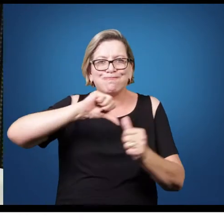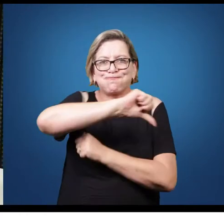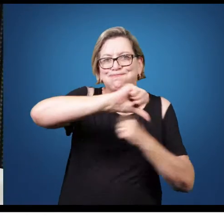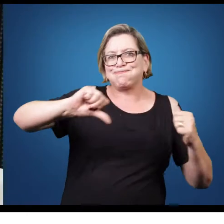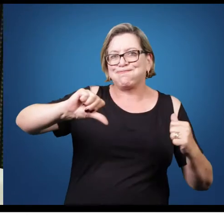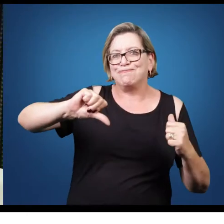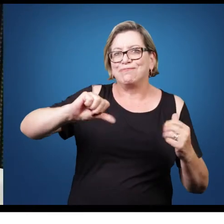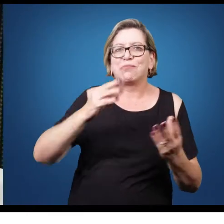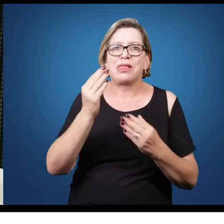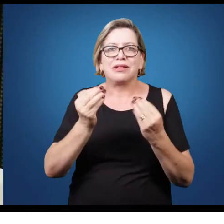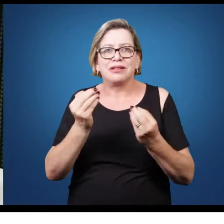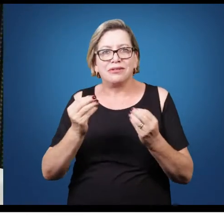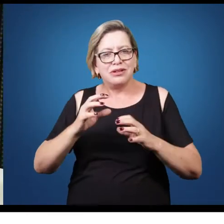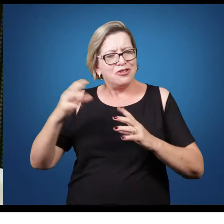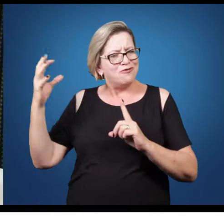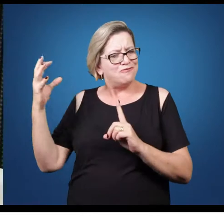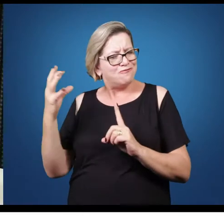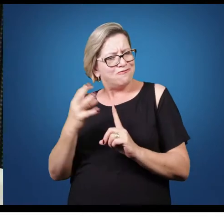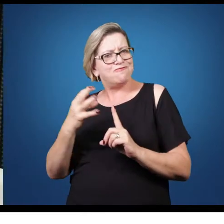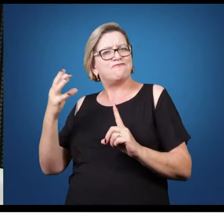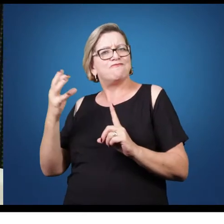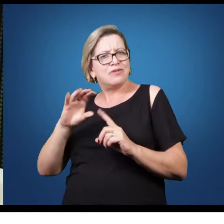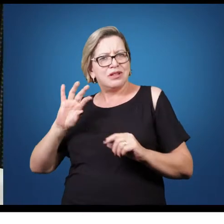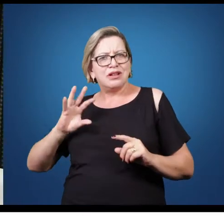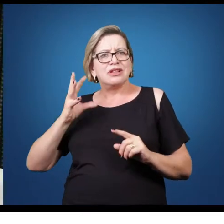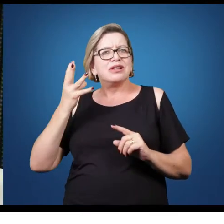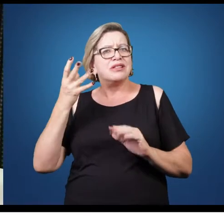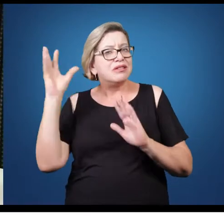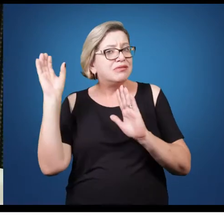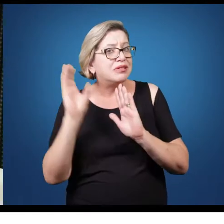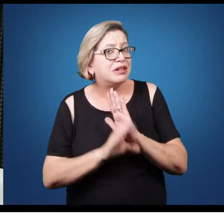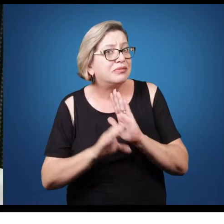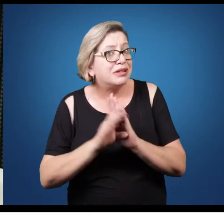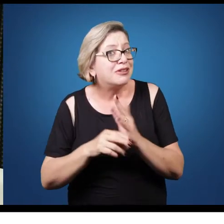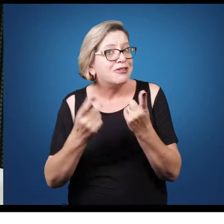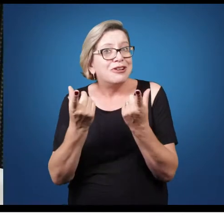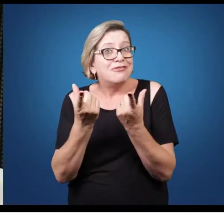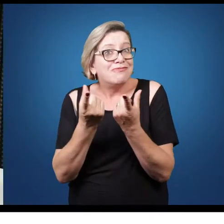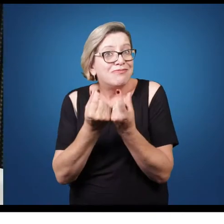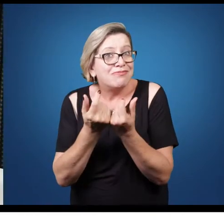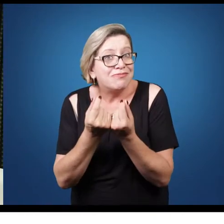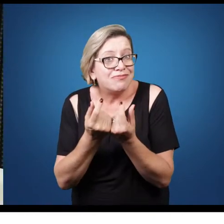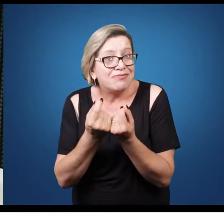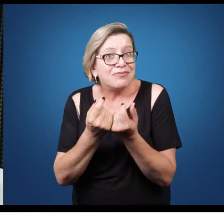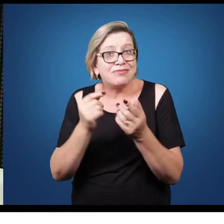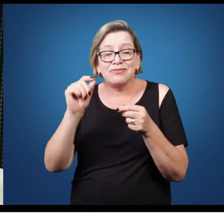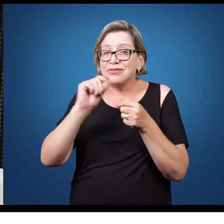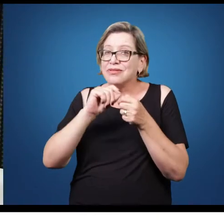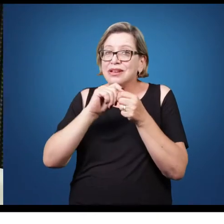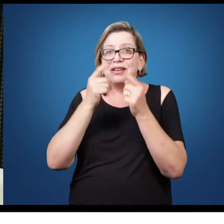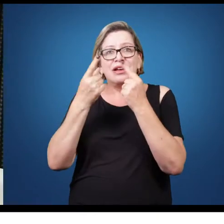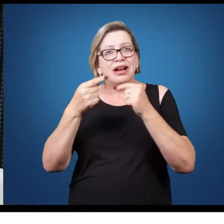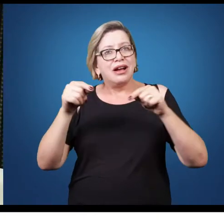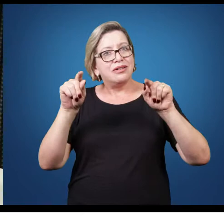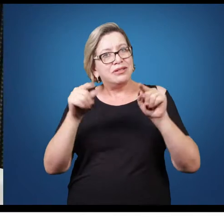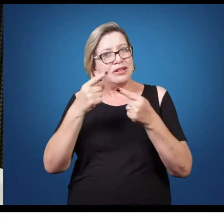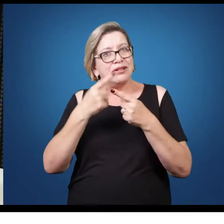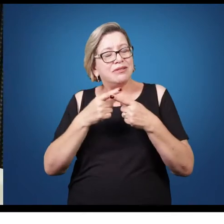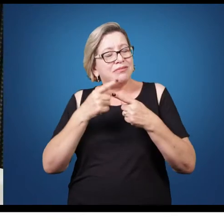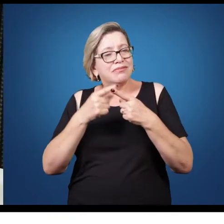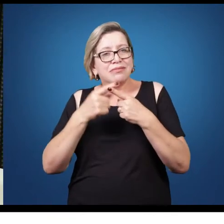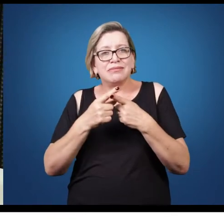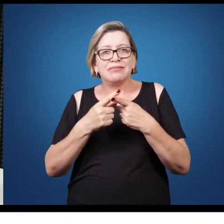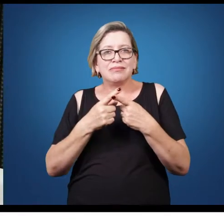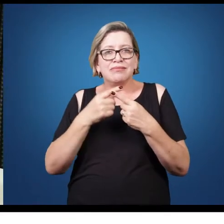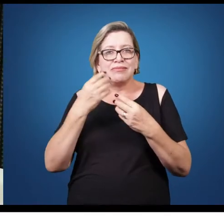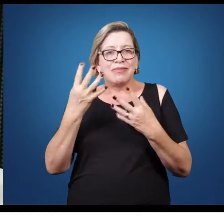interessantes ou muito potentes muito fortes do sistema capitalista do dinheiro na produção musical visto que interessava no